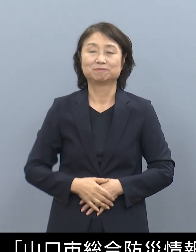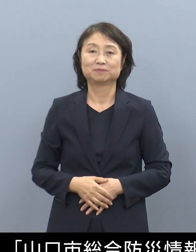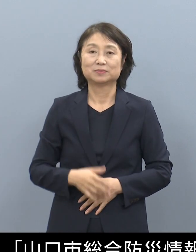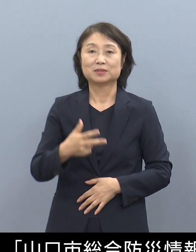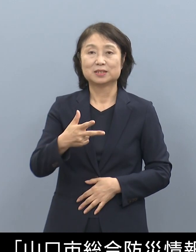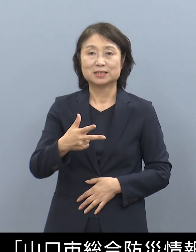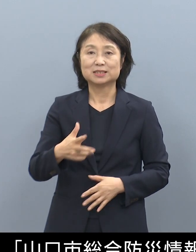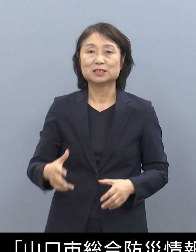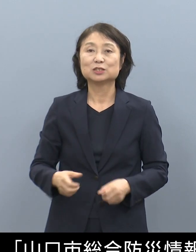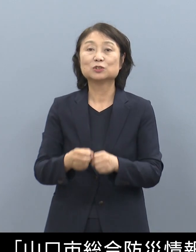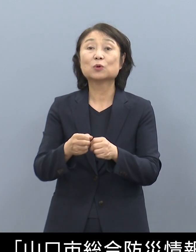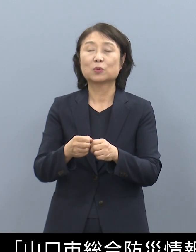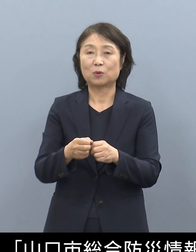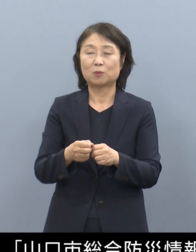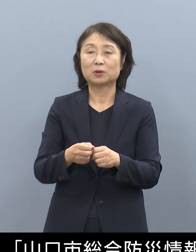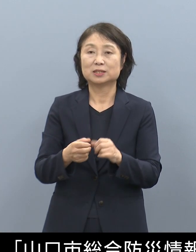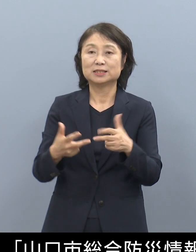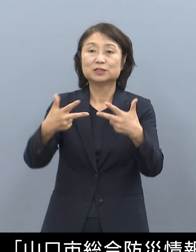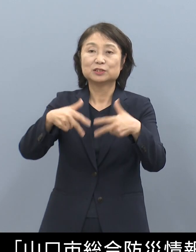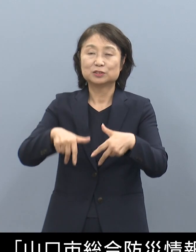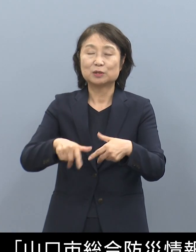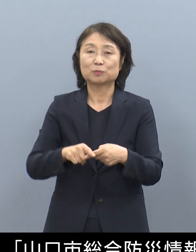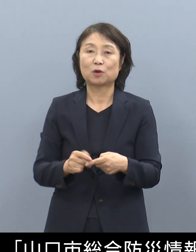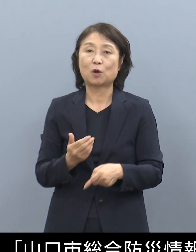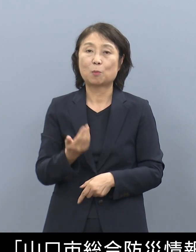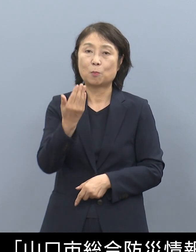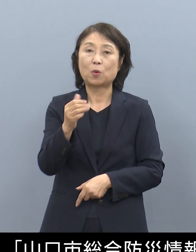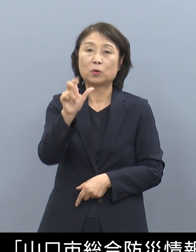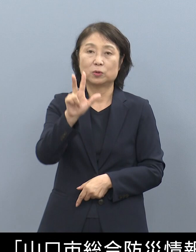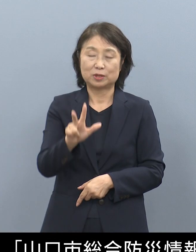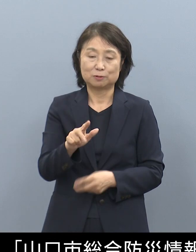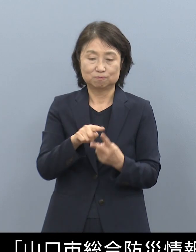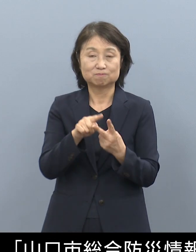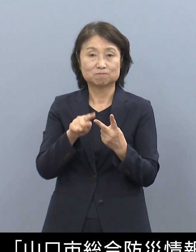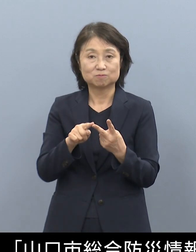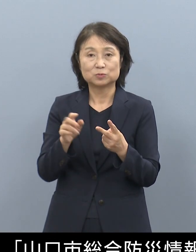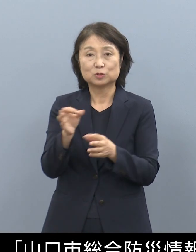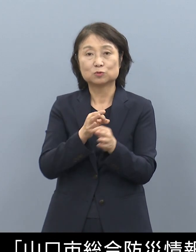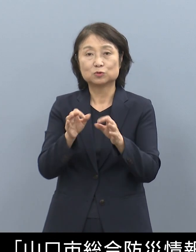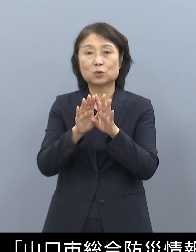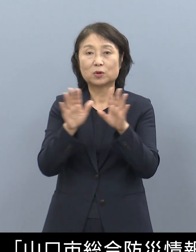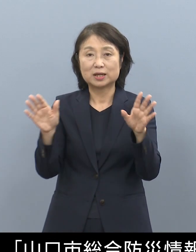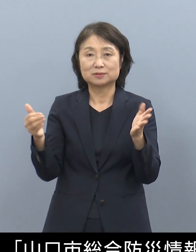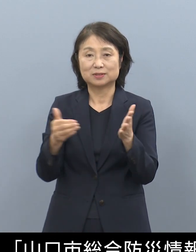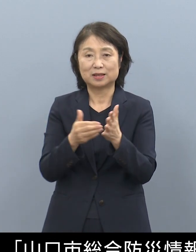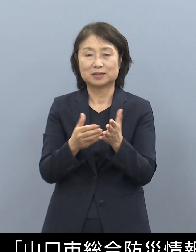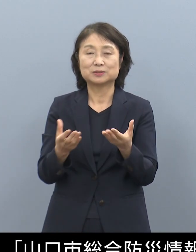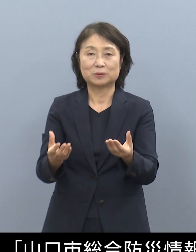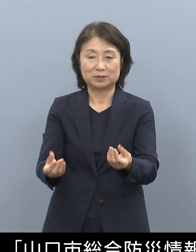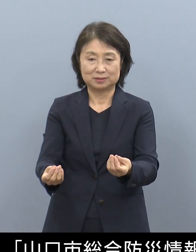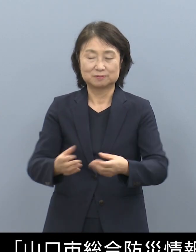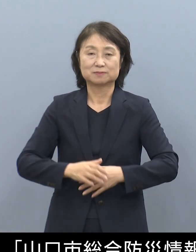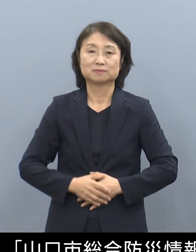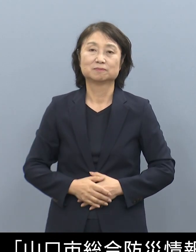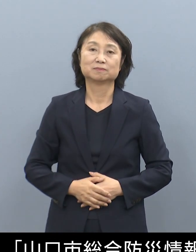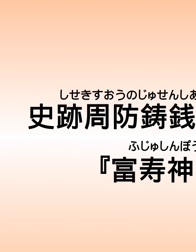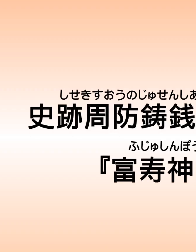口市総合防災情報システムおよび山口市防災ポータルの運用開始については以上でございます。